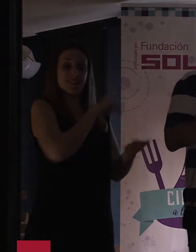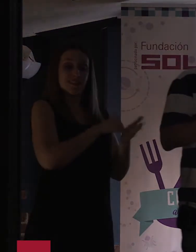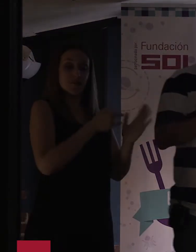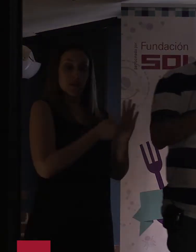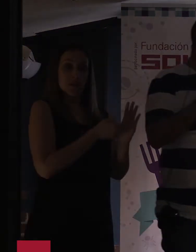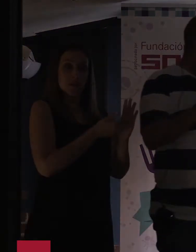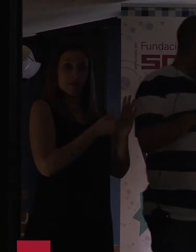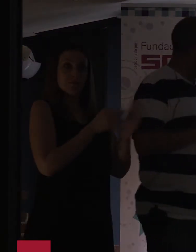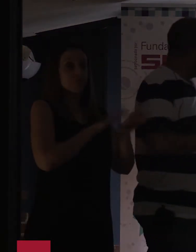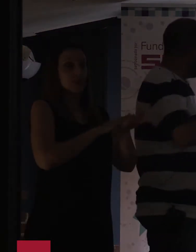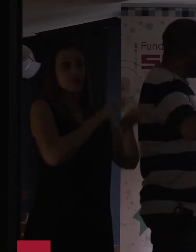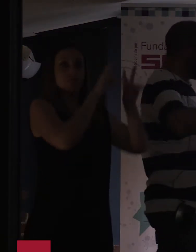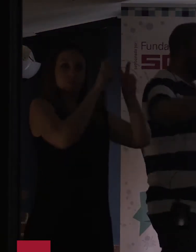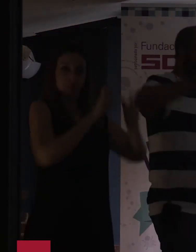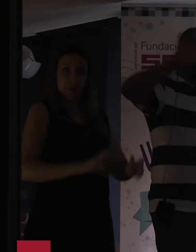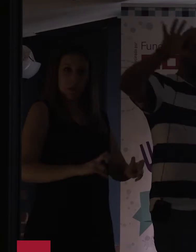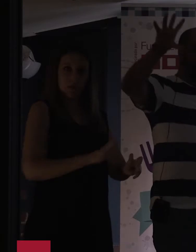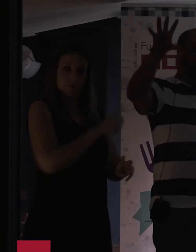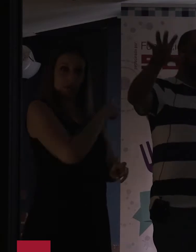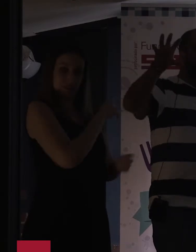hemos comprometido a tener